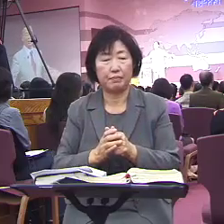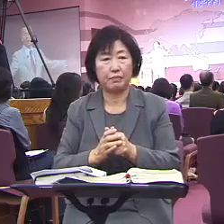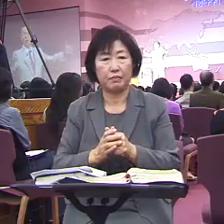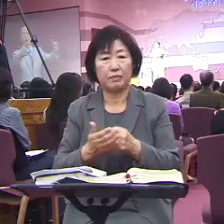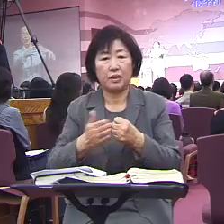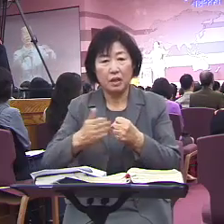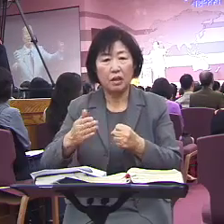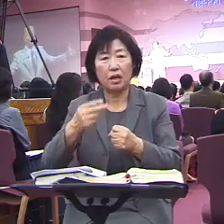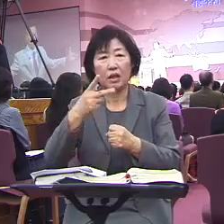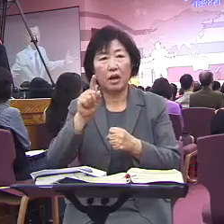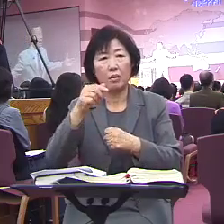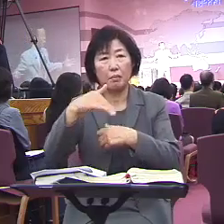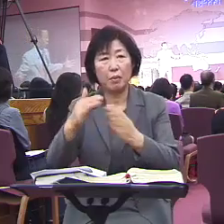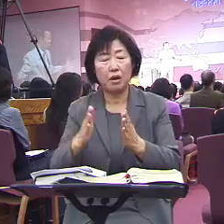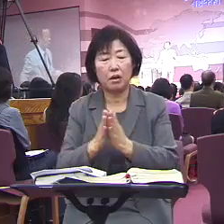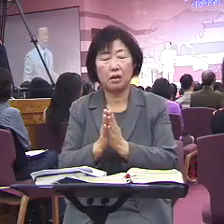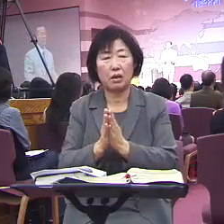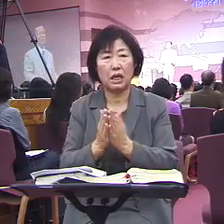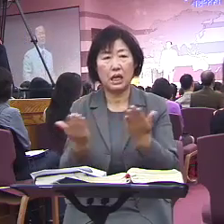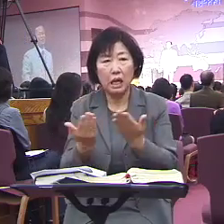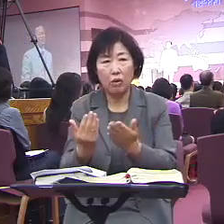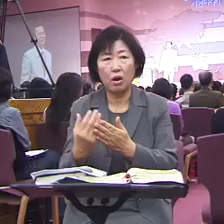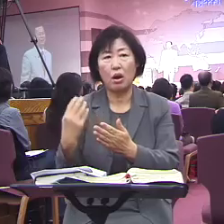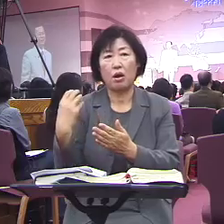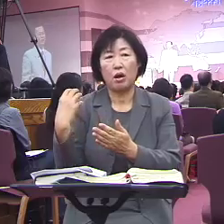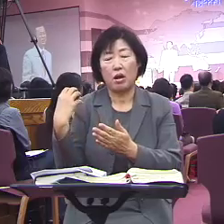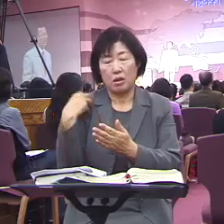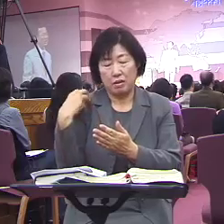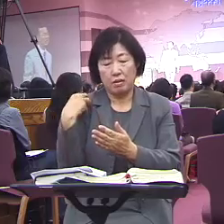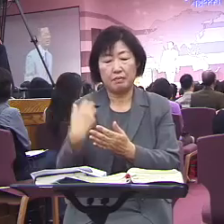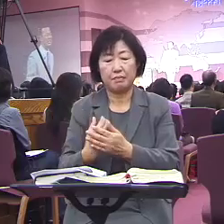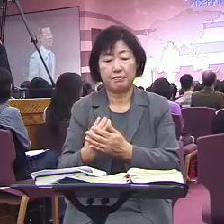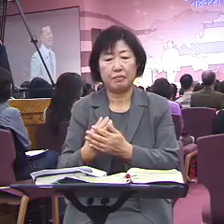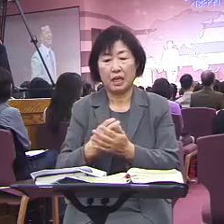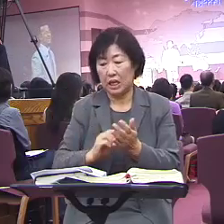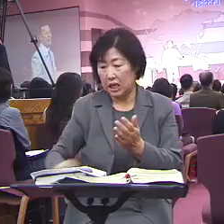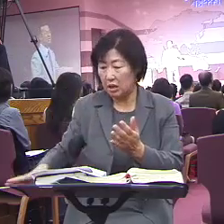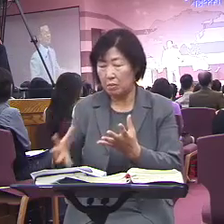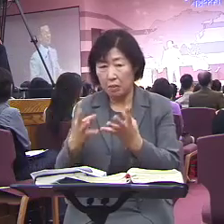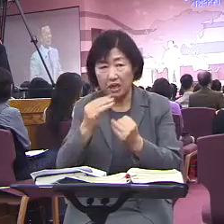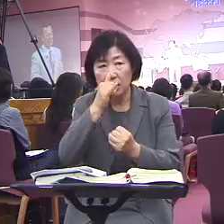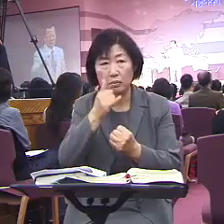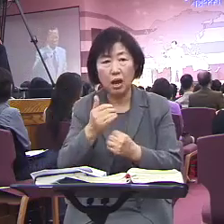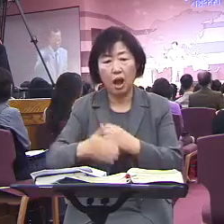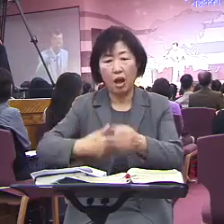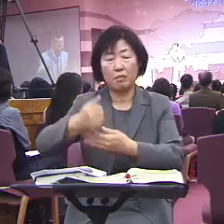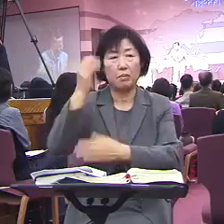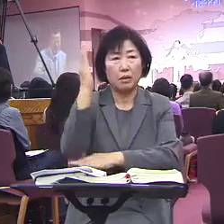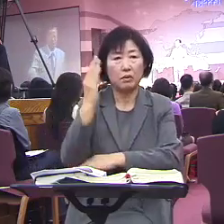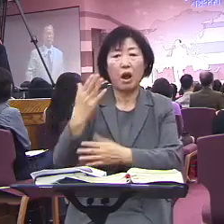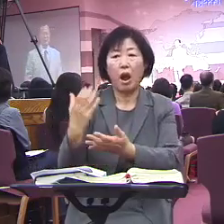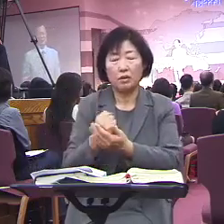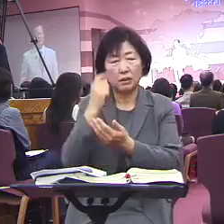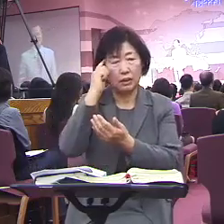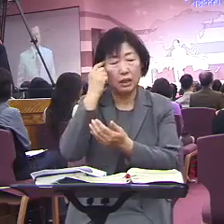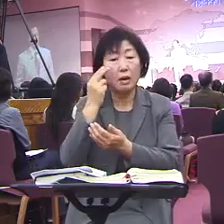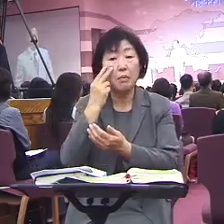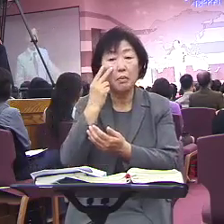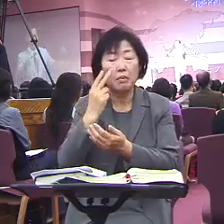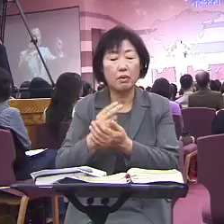그래서 우리 다락방 순장님의 역할이 아주 필수적입니다. 우리 이런 것 많지만 하나님 말씀으로 가진 것을 생각해